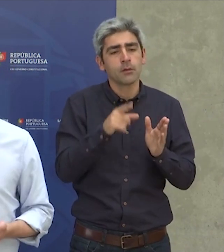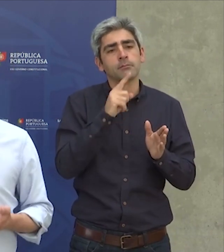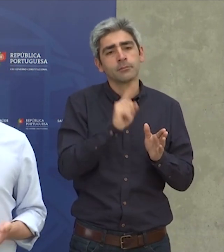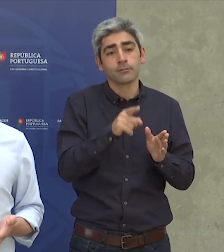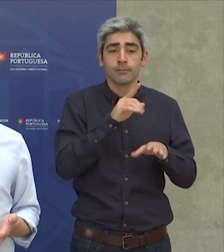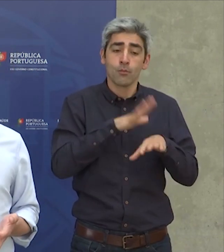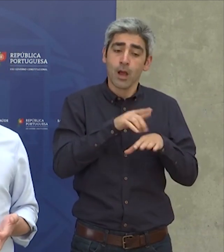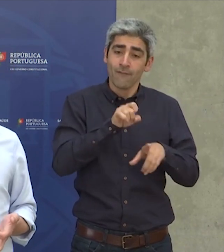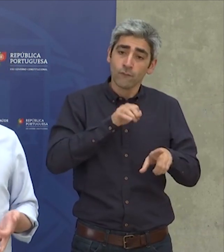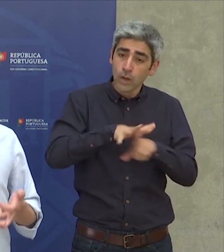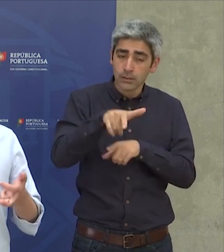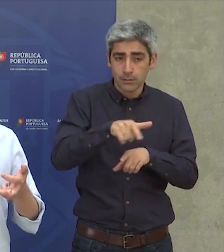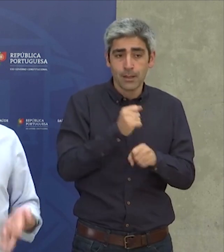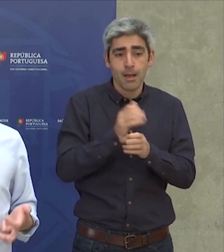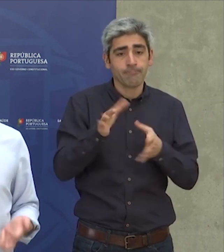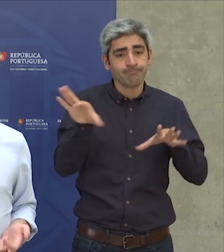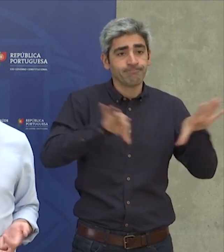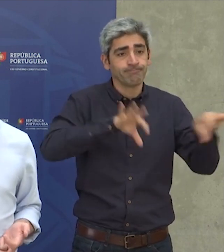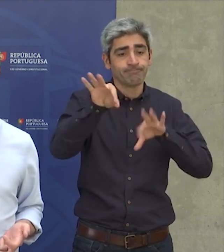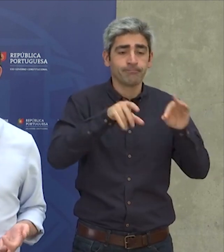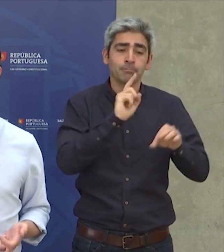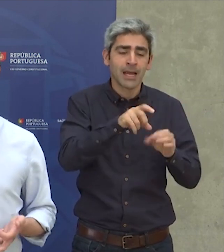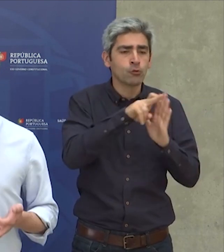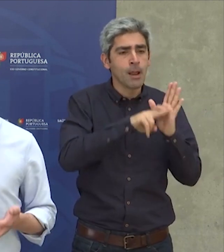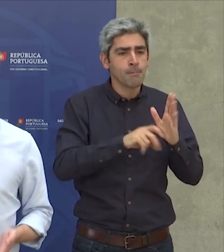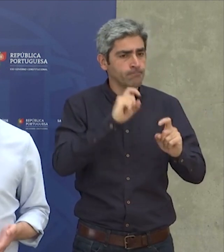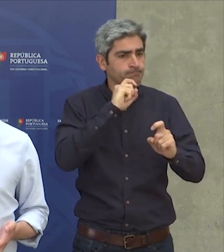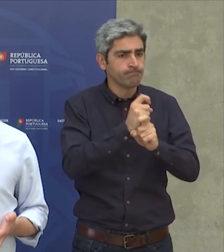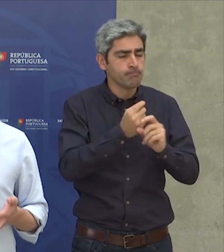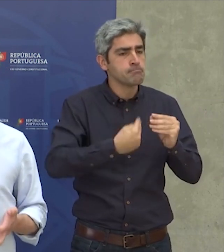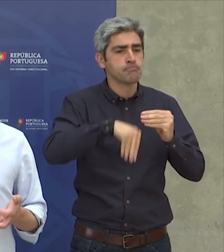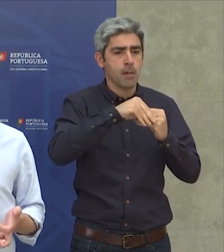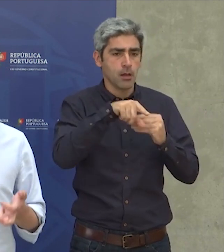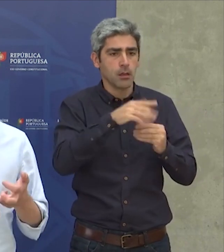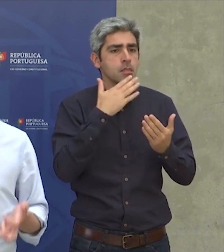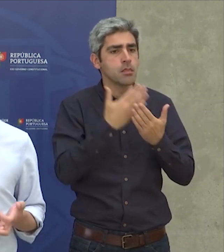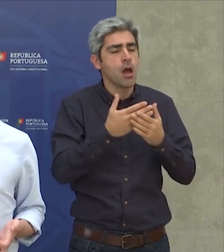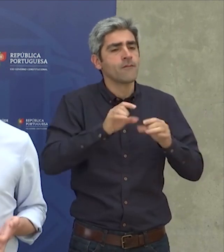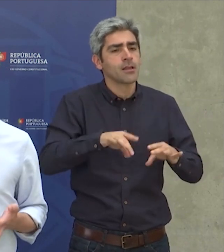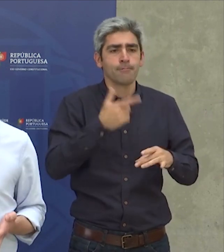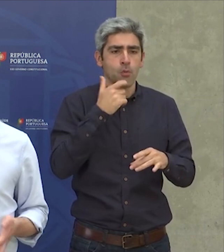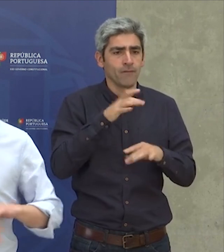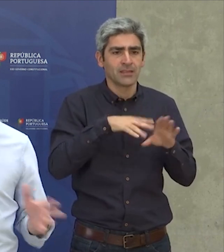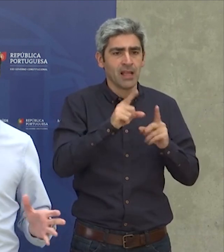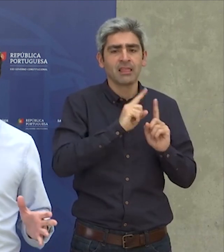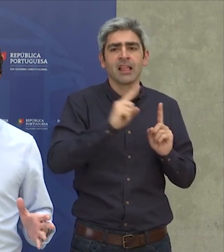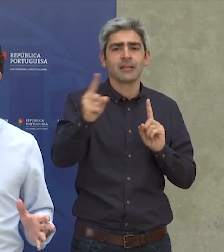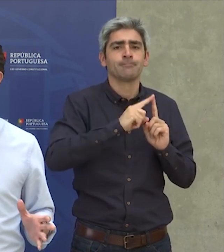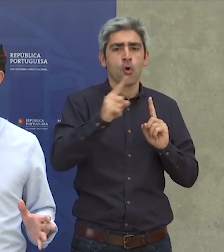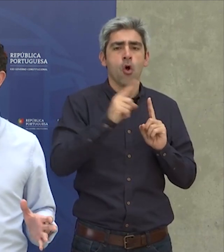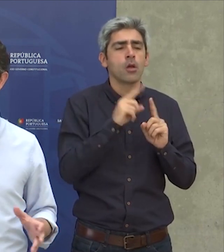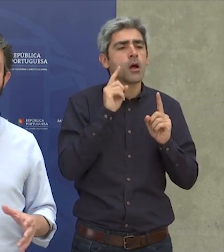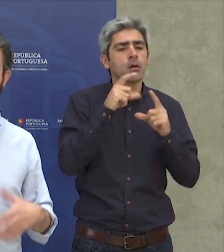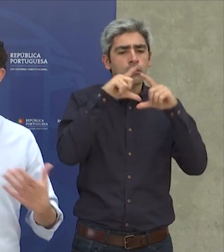a ser causa de muitos surtos, têm uma regulamentação adicional para não poderem fazer transporte sem nenhum tipo